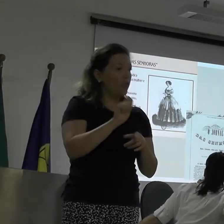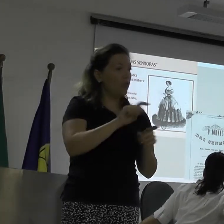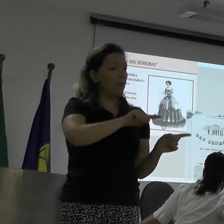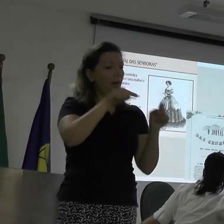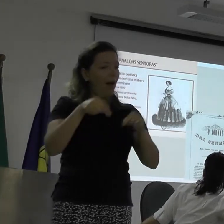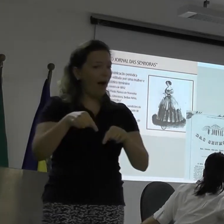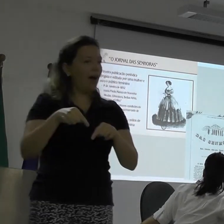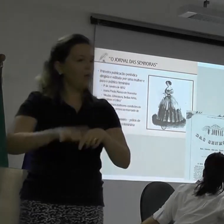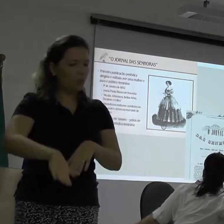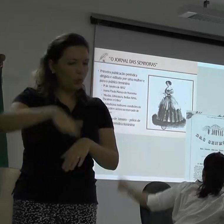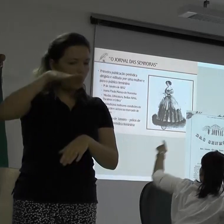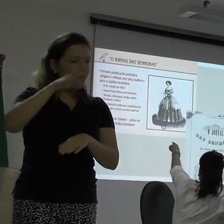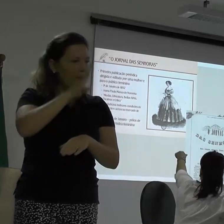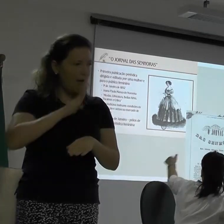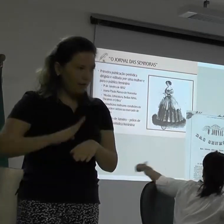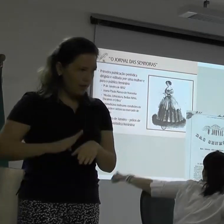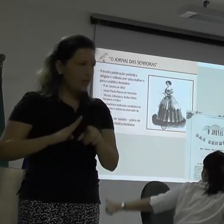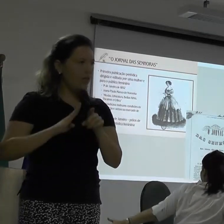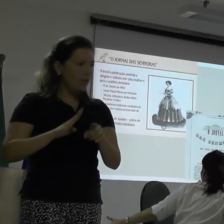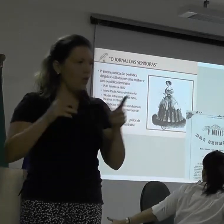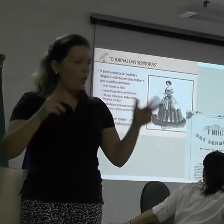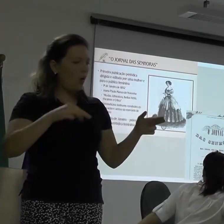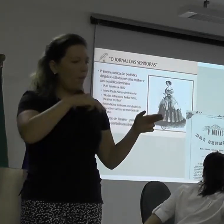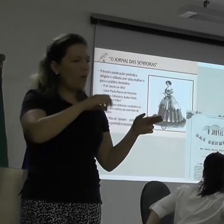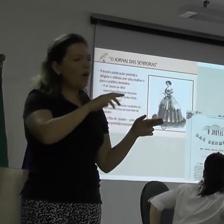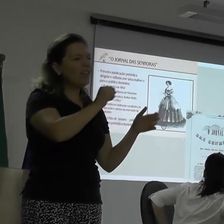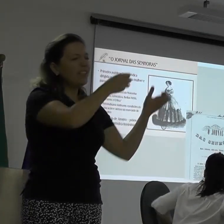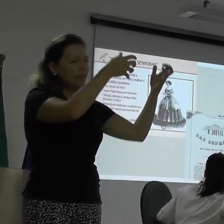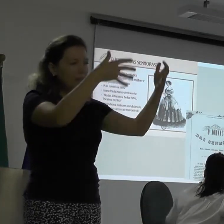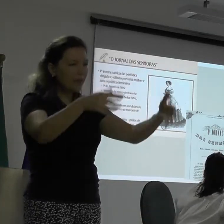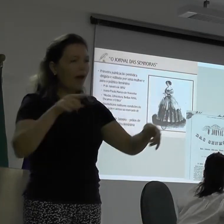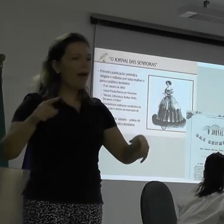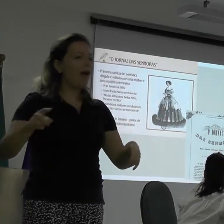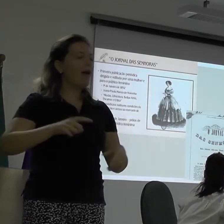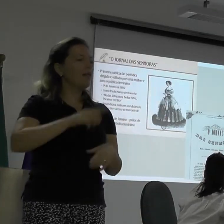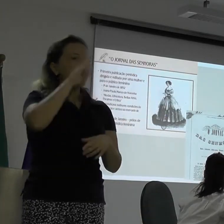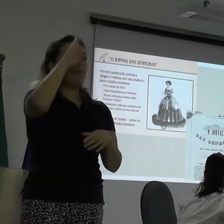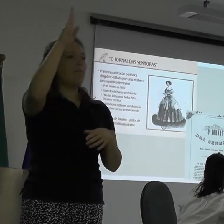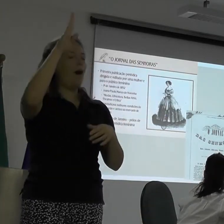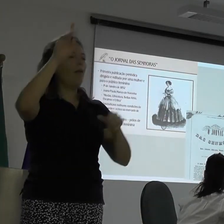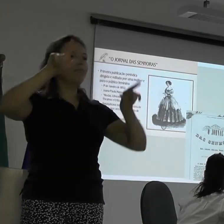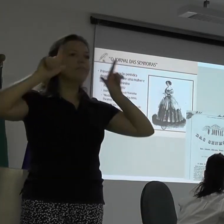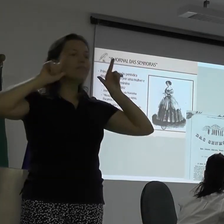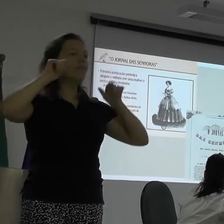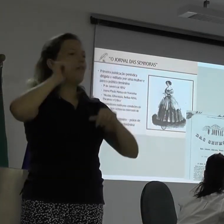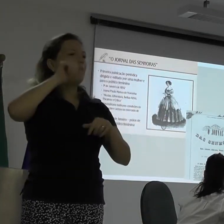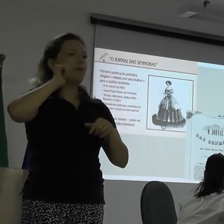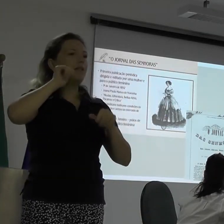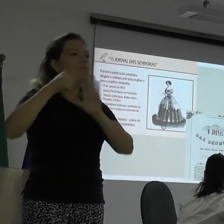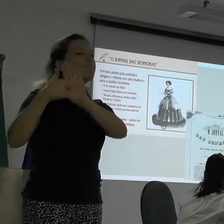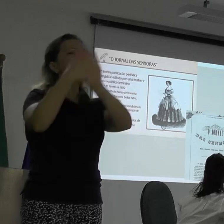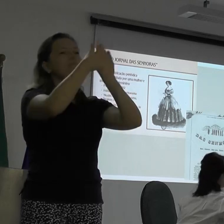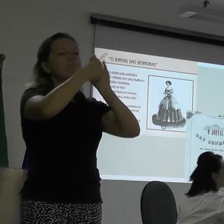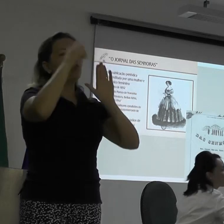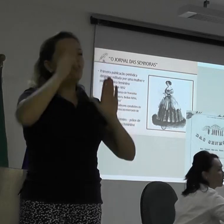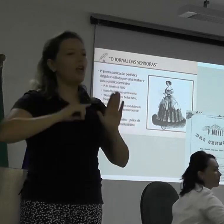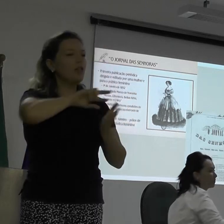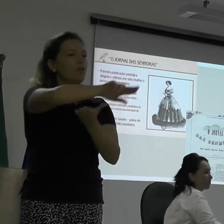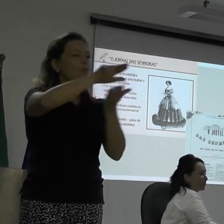Brasil, foi, conforme Mônica Ribeiro, a voz feminina que buscava mostrar às mulheres os seus